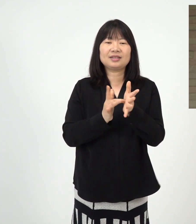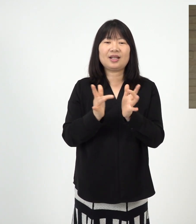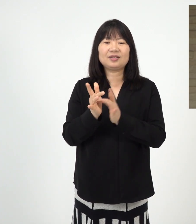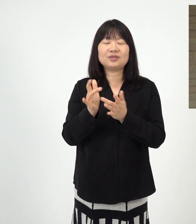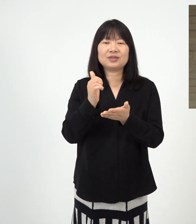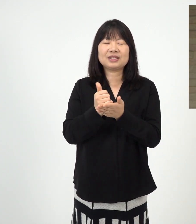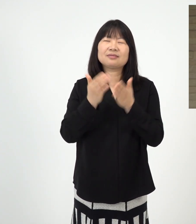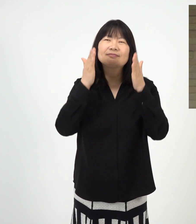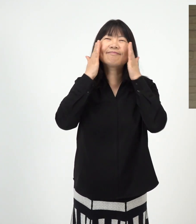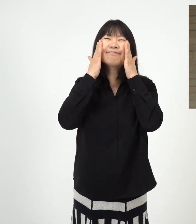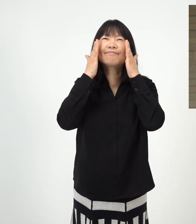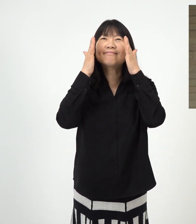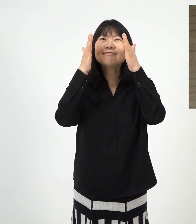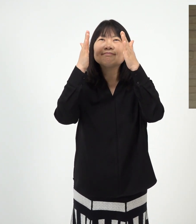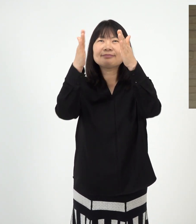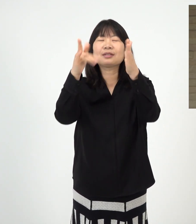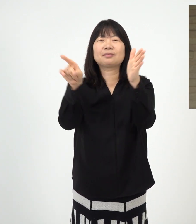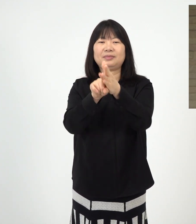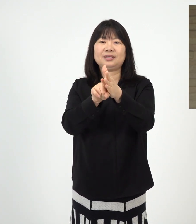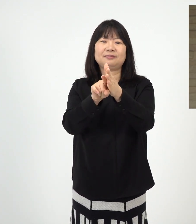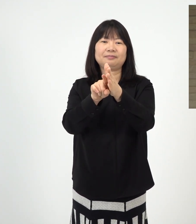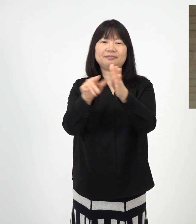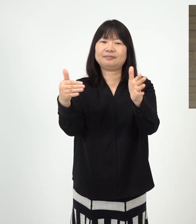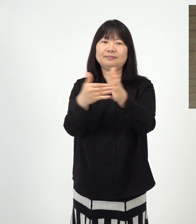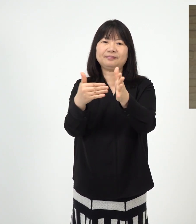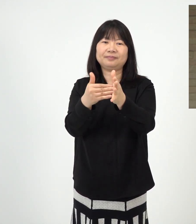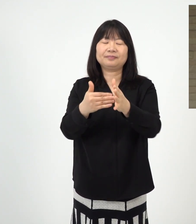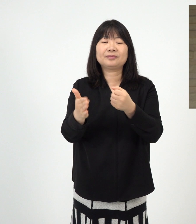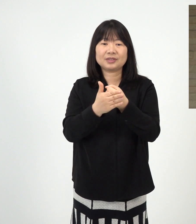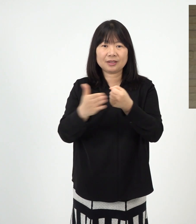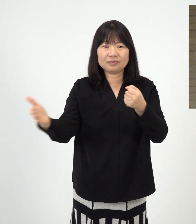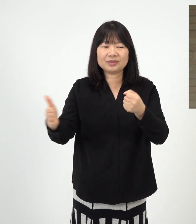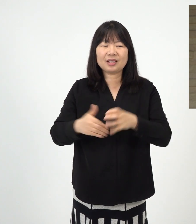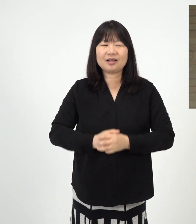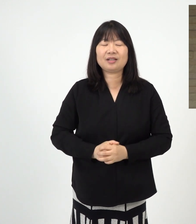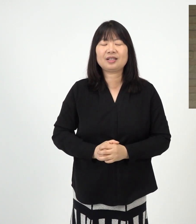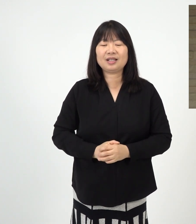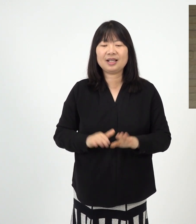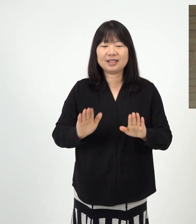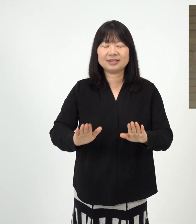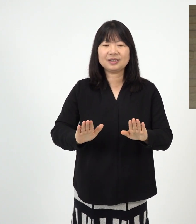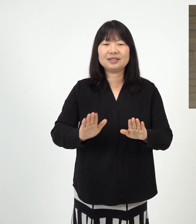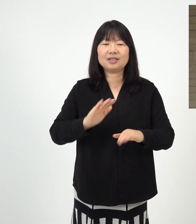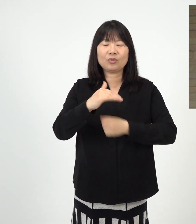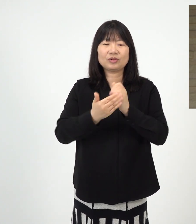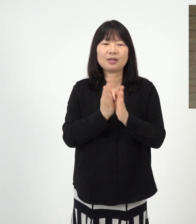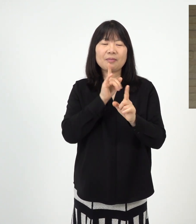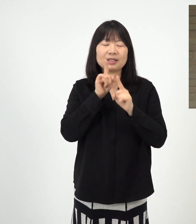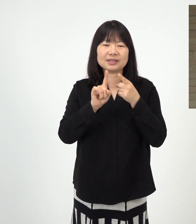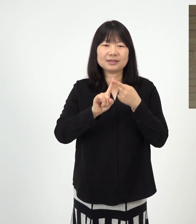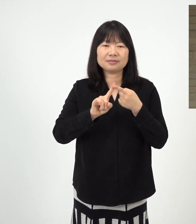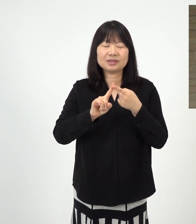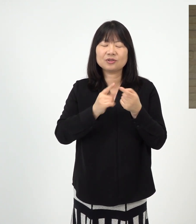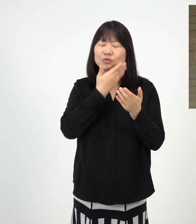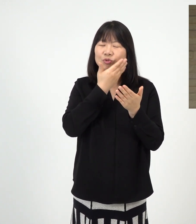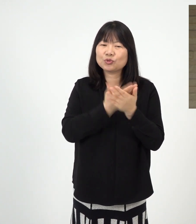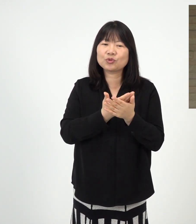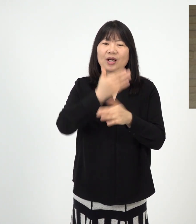예수님을 향한 오로지 믿음이에요. 그래서 이 본문은 관계로 결론이 나요.